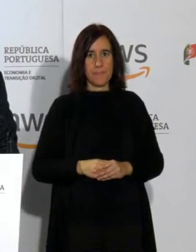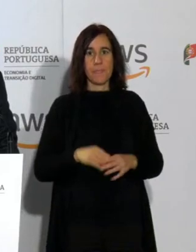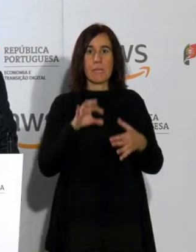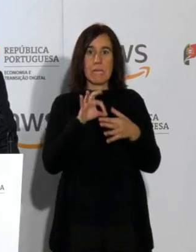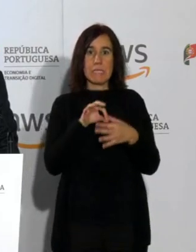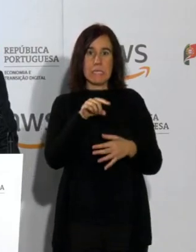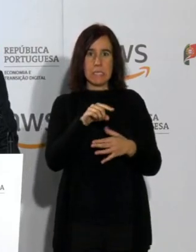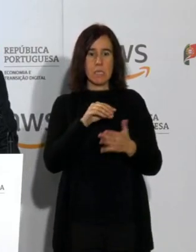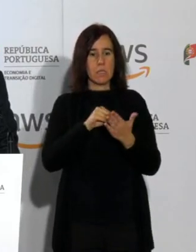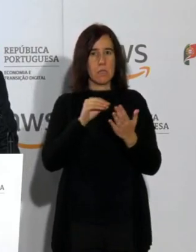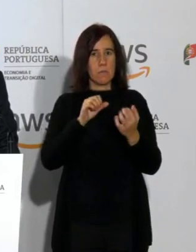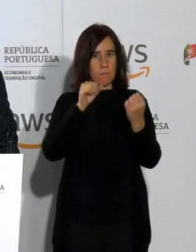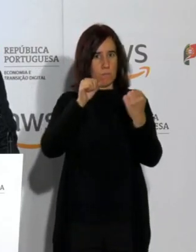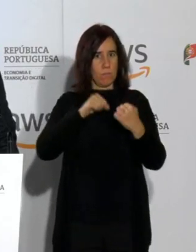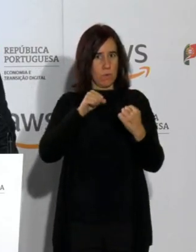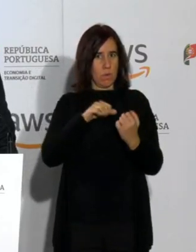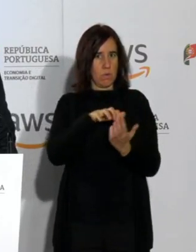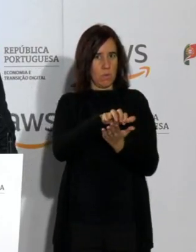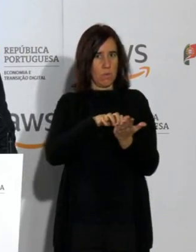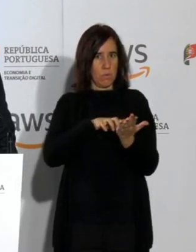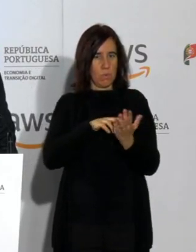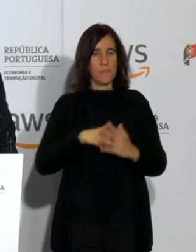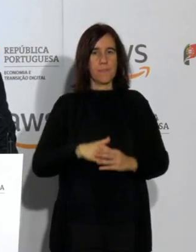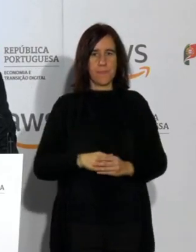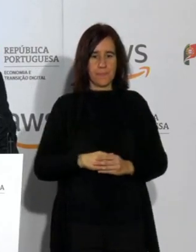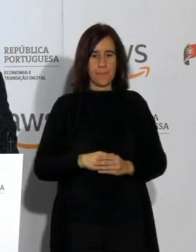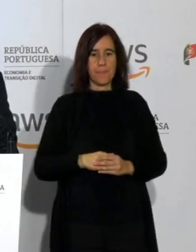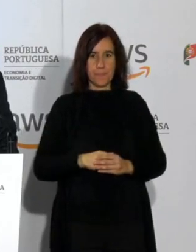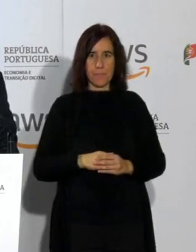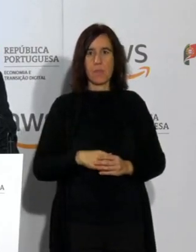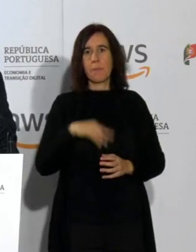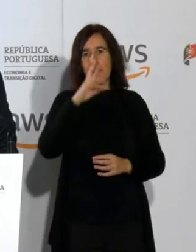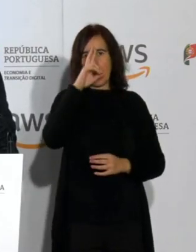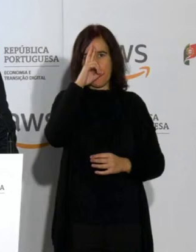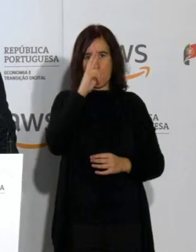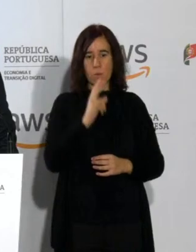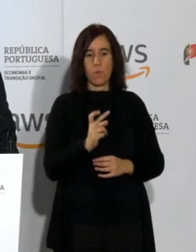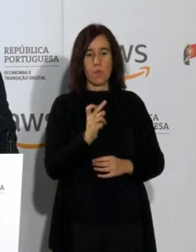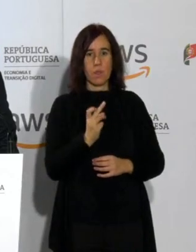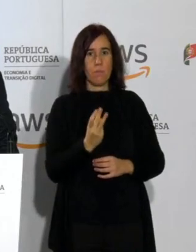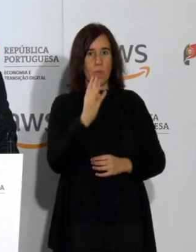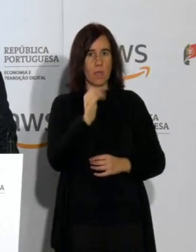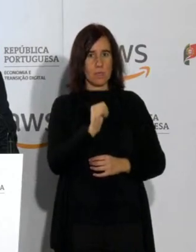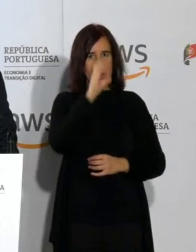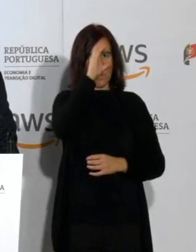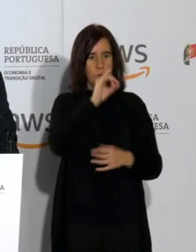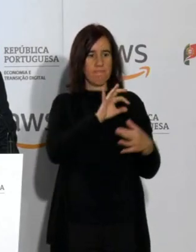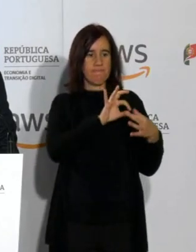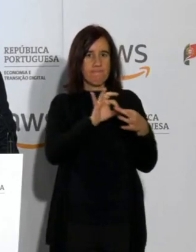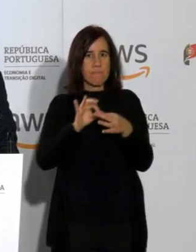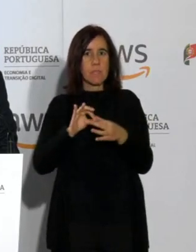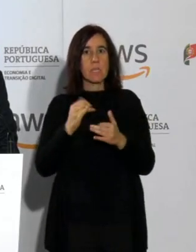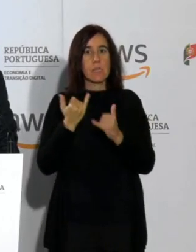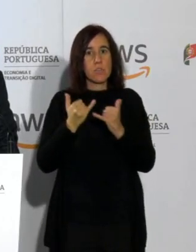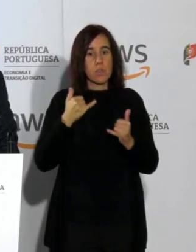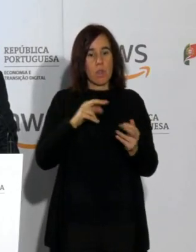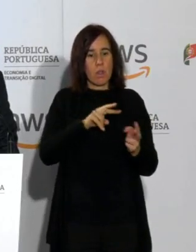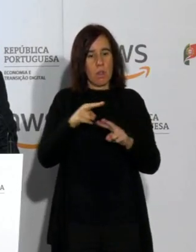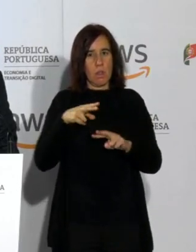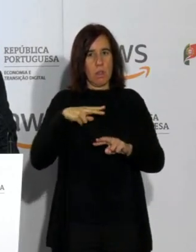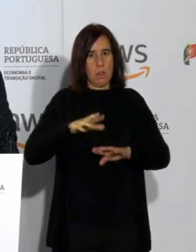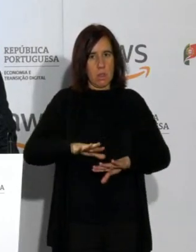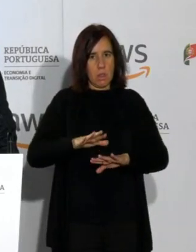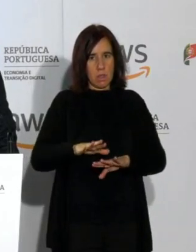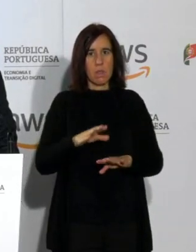programa de entendimento, e como reflexo do empenho da AWS em colaborar com o Governo na transição digital do país, criamos